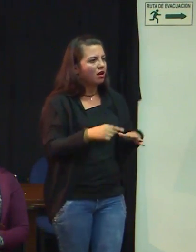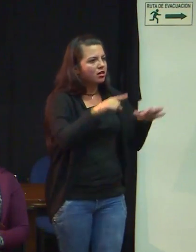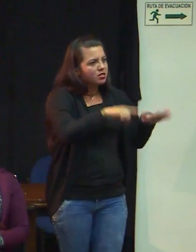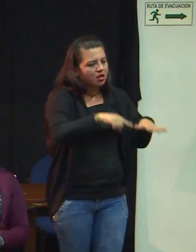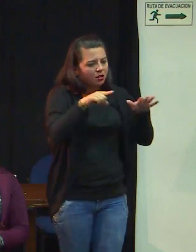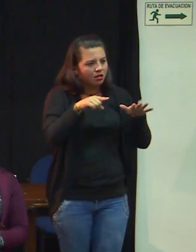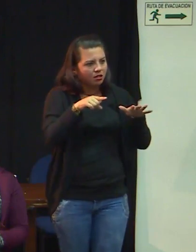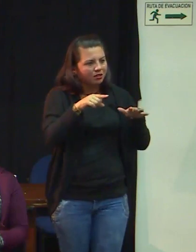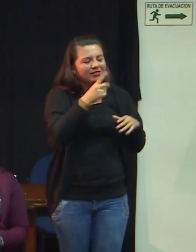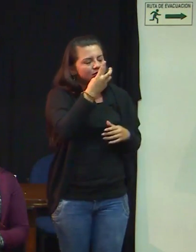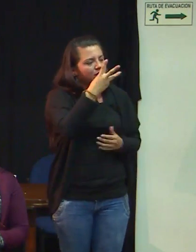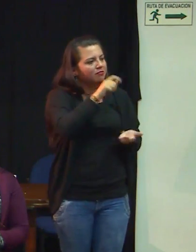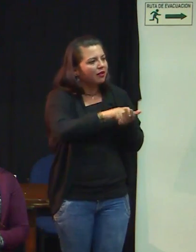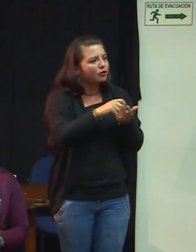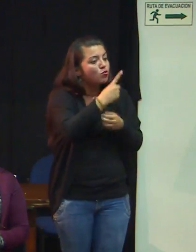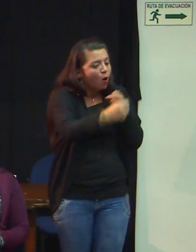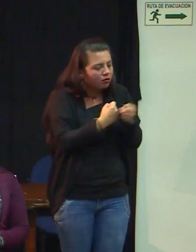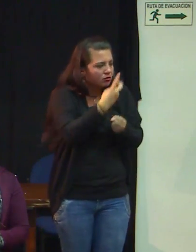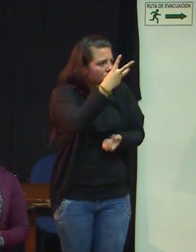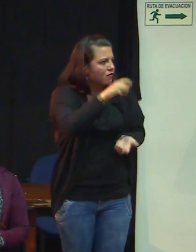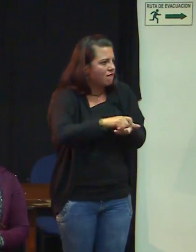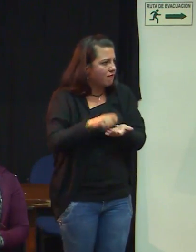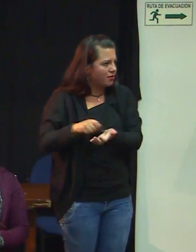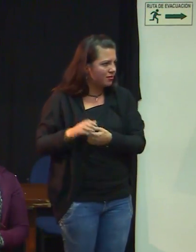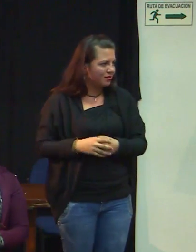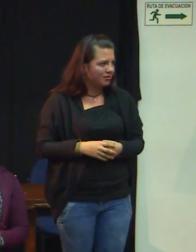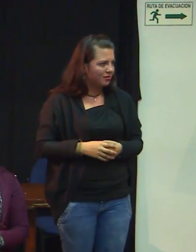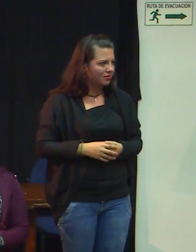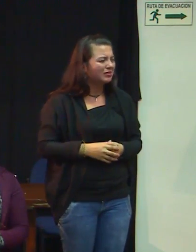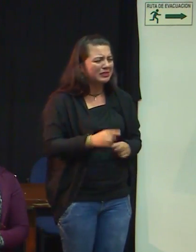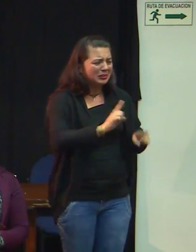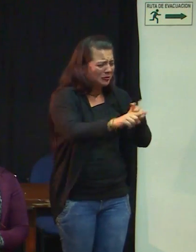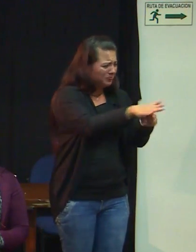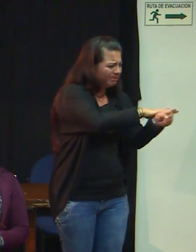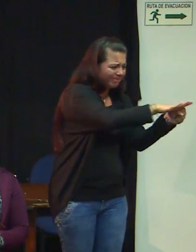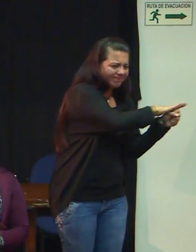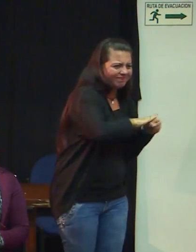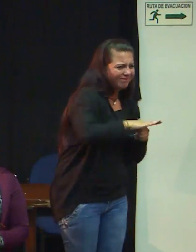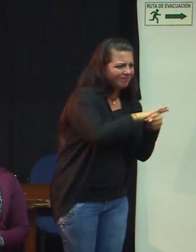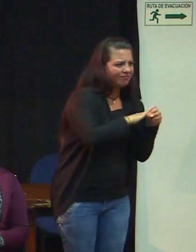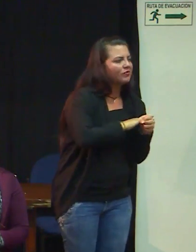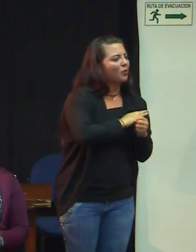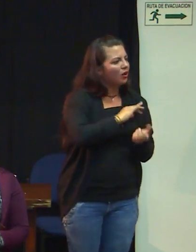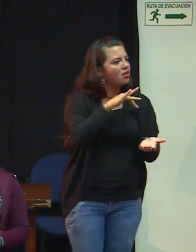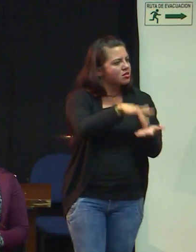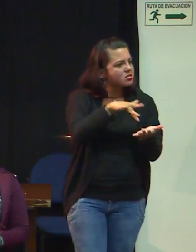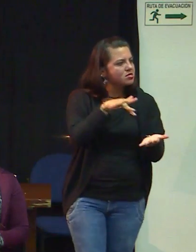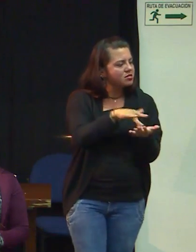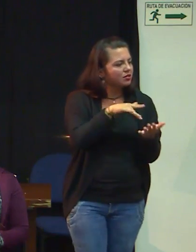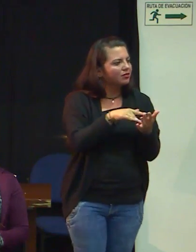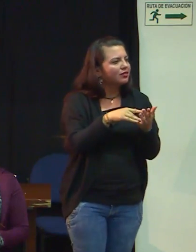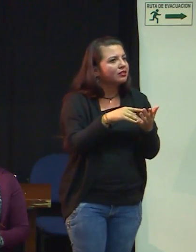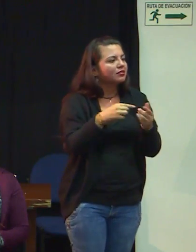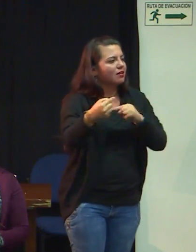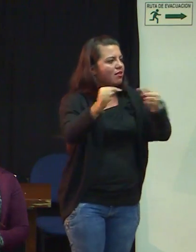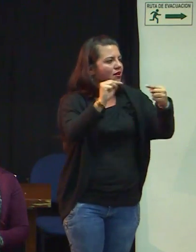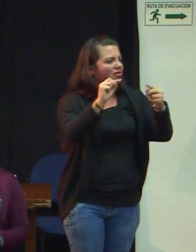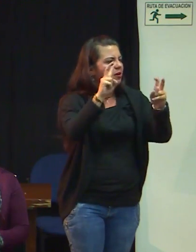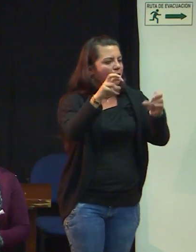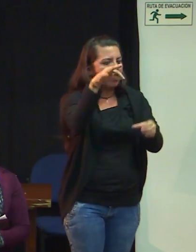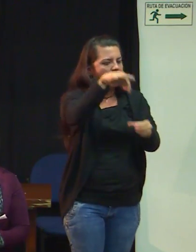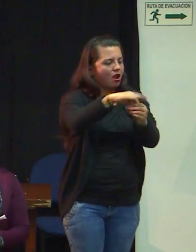un mismo año, hubo diferentes dinámicas que nos generó a que estuviéramos en la discusión de la elección de rector de la